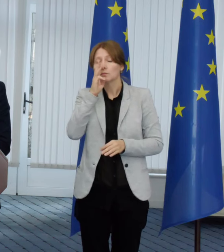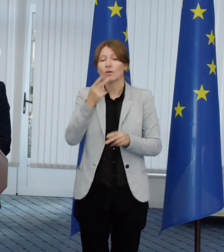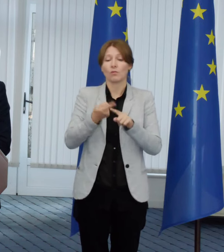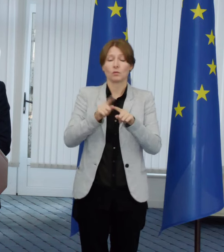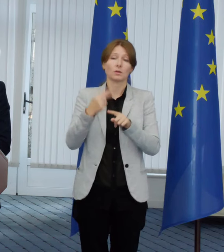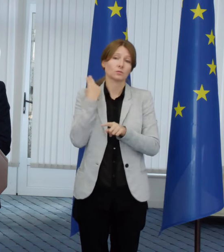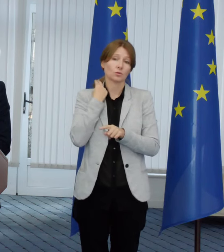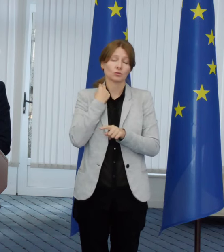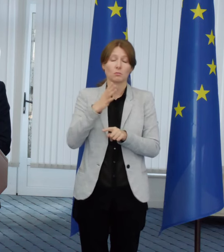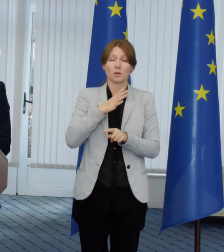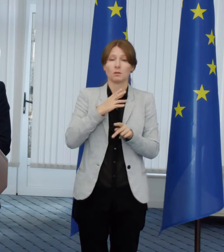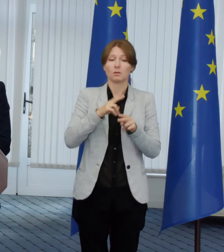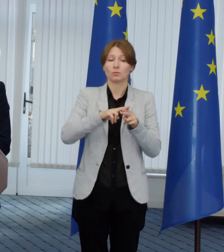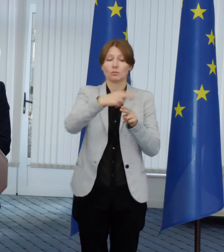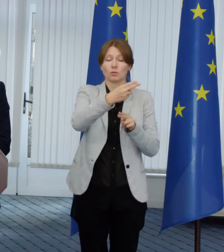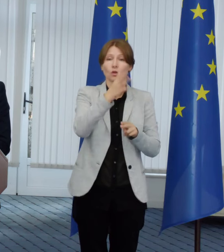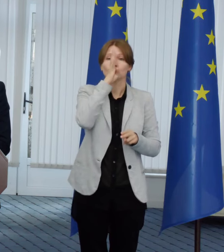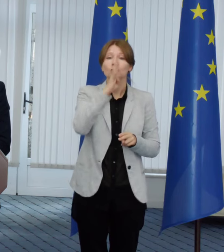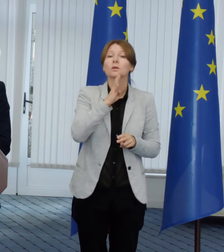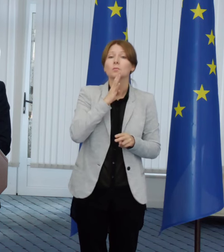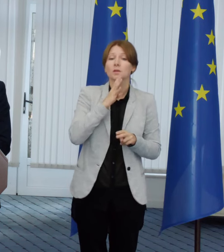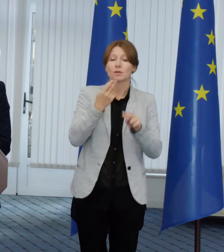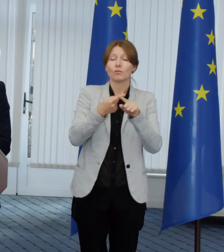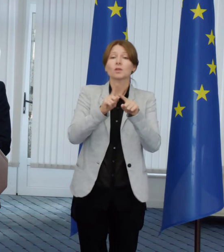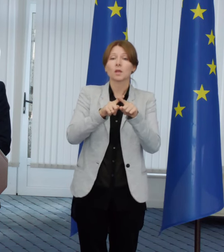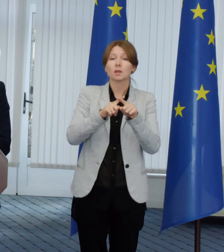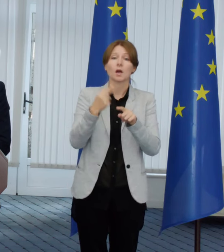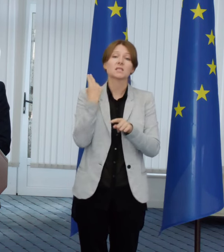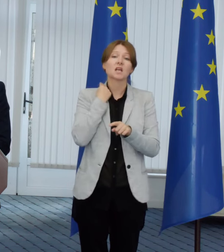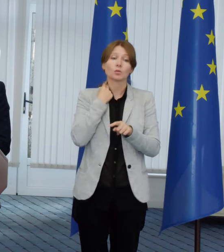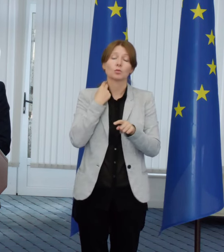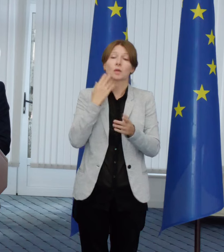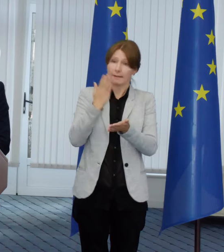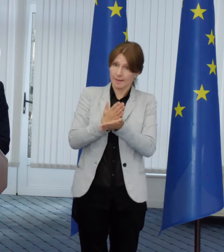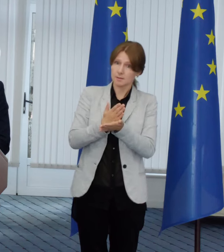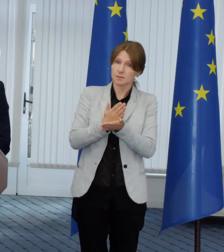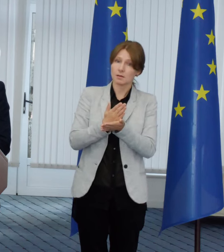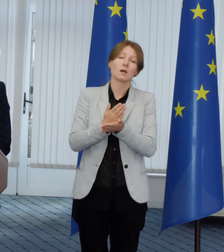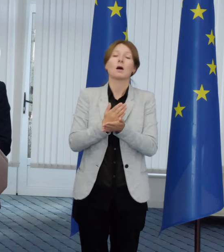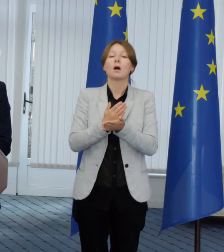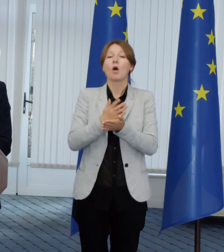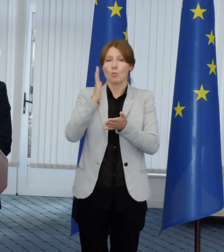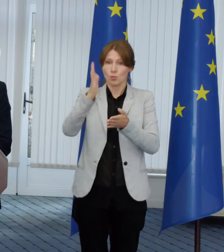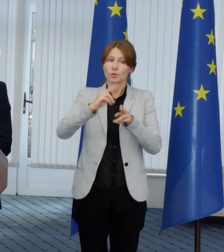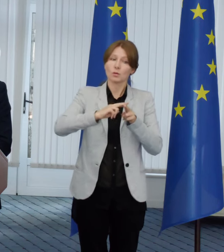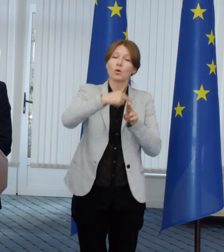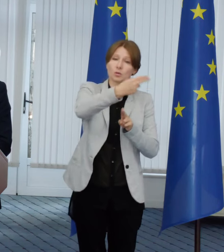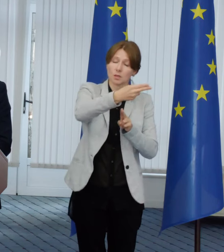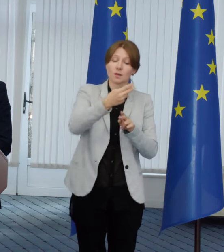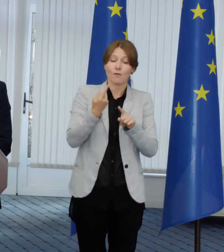задолженность составляла 4 месяца. Вопрос. Есть ли эта задолженность, выплачена ли она? И вот внедряя новые инвестиции в этот